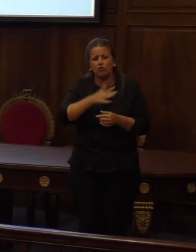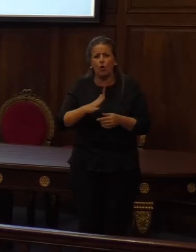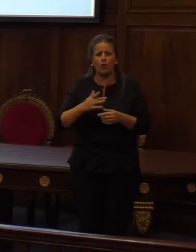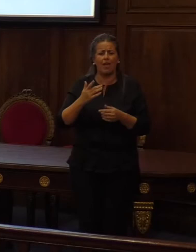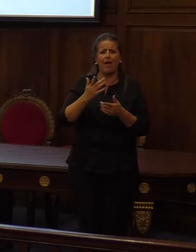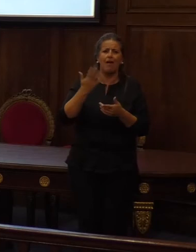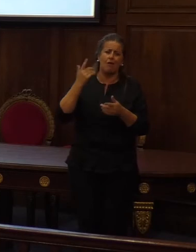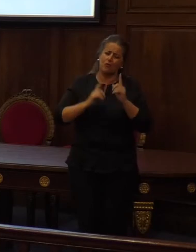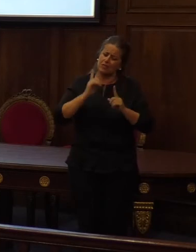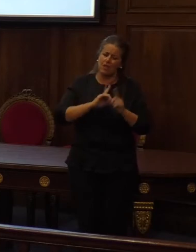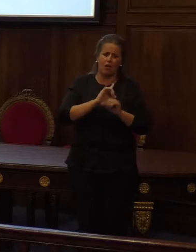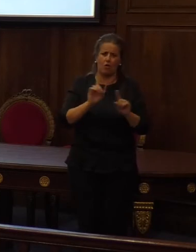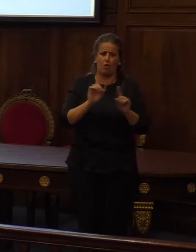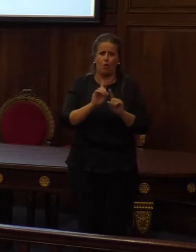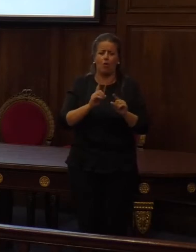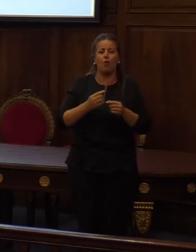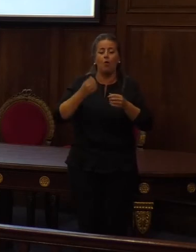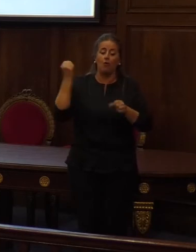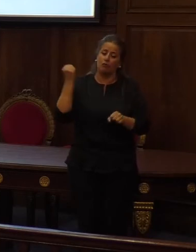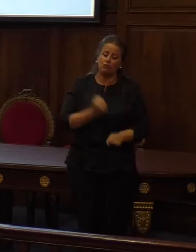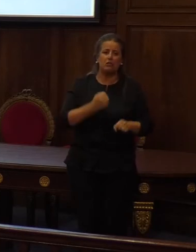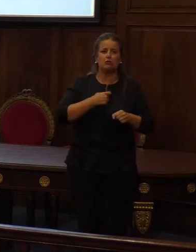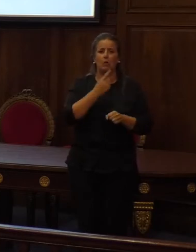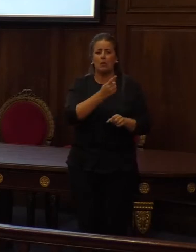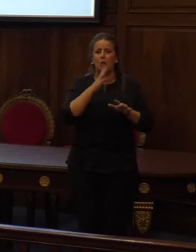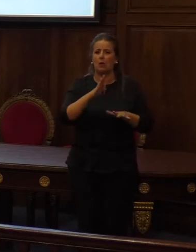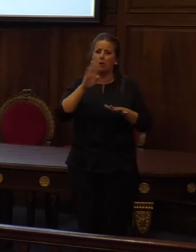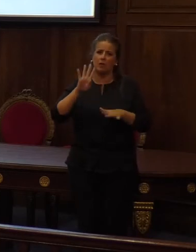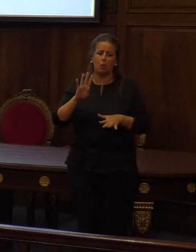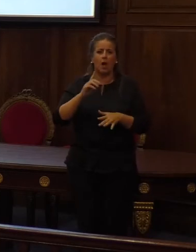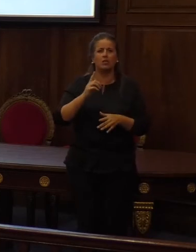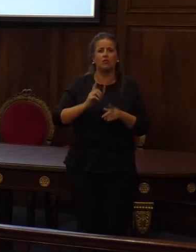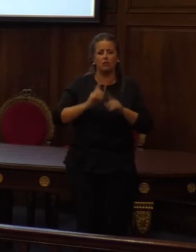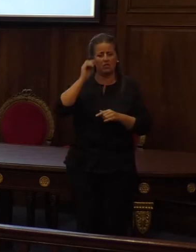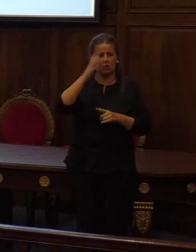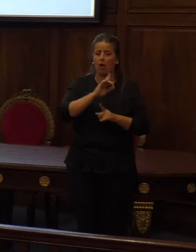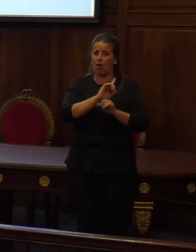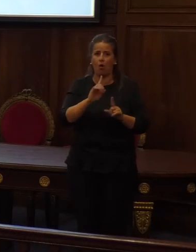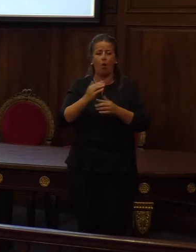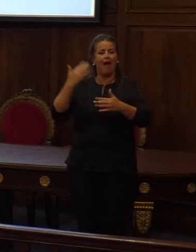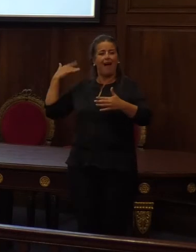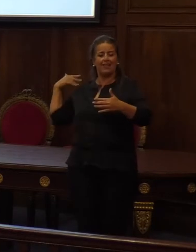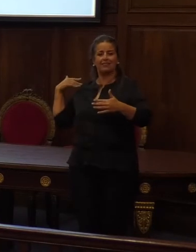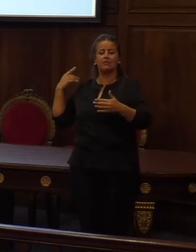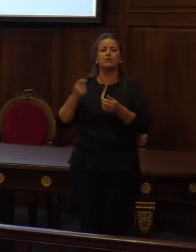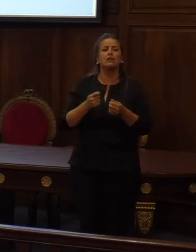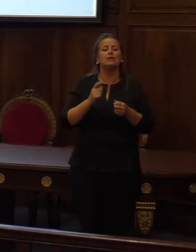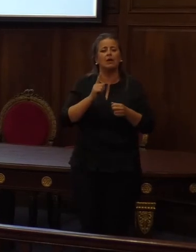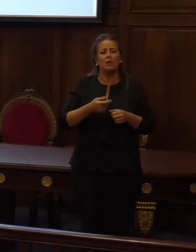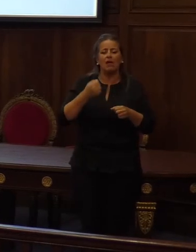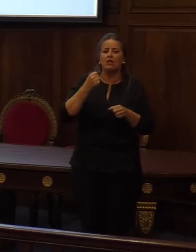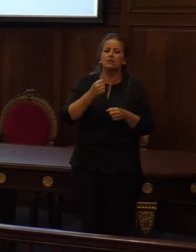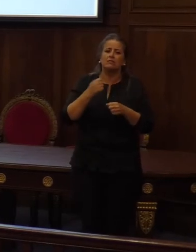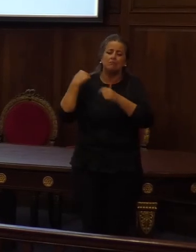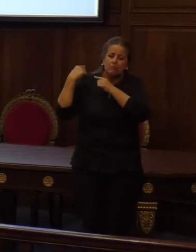se inicia con la fundación de la facultad de 1924, tiene una larga tradición que hunde